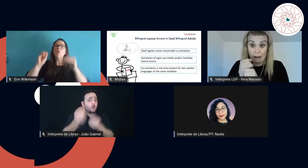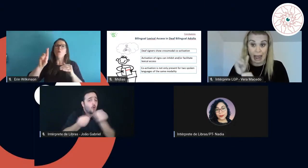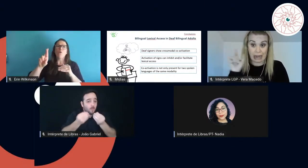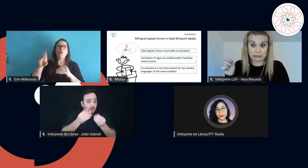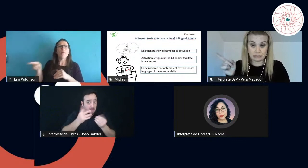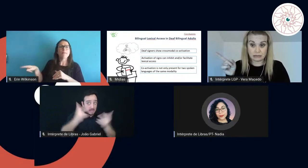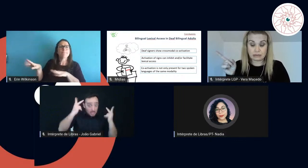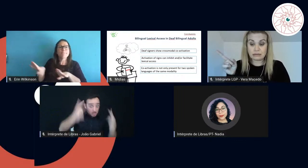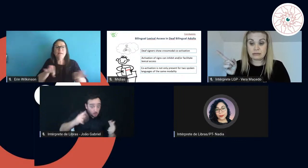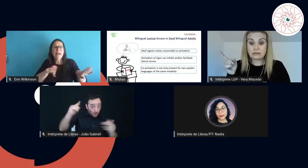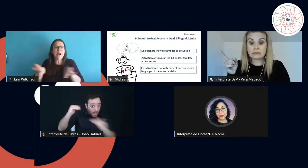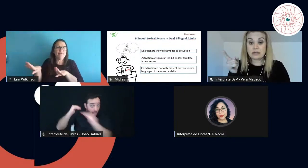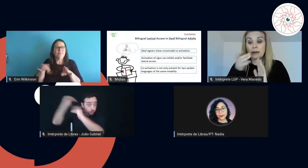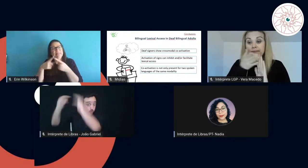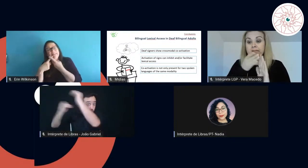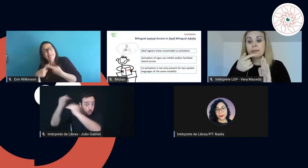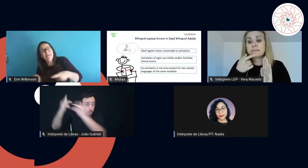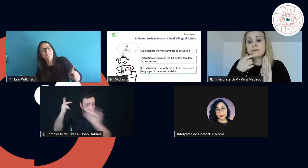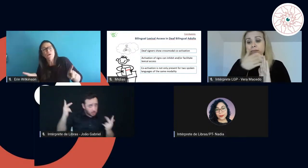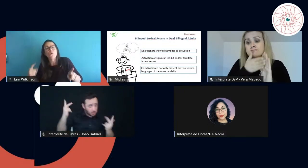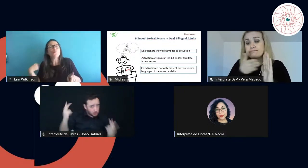surdos no